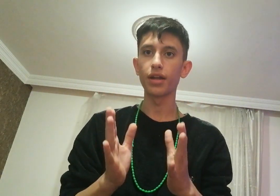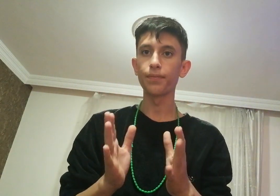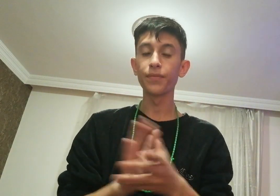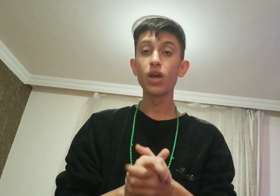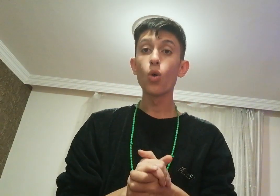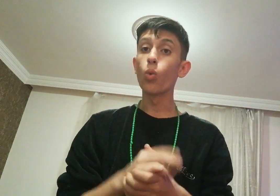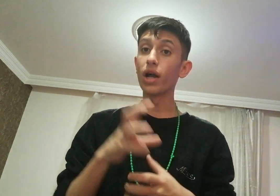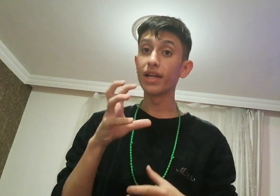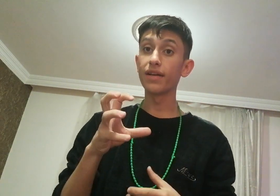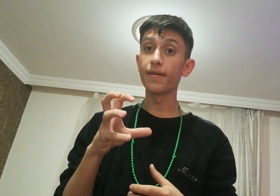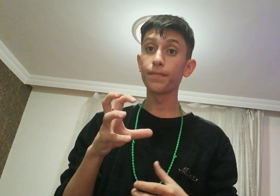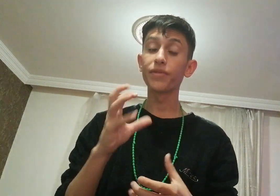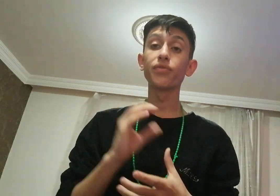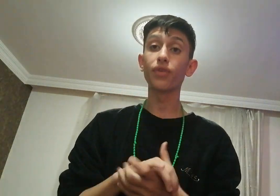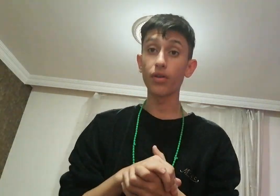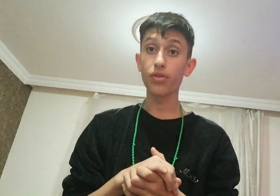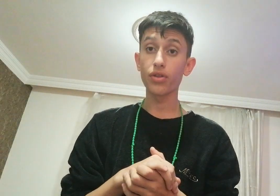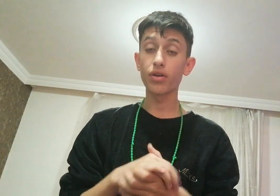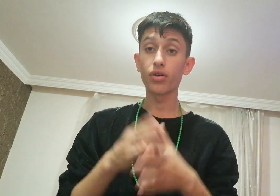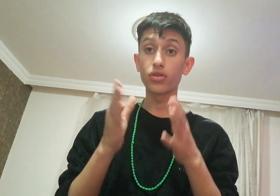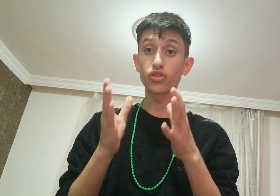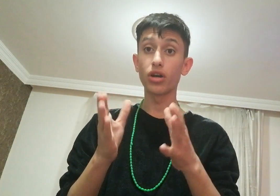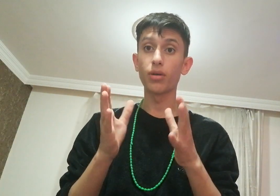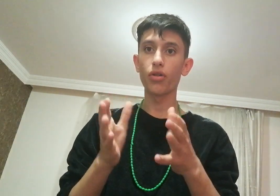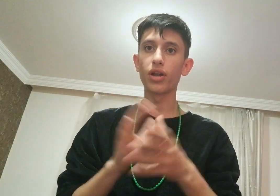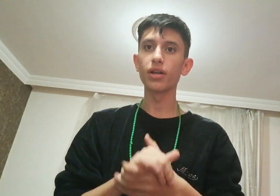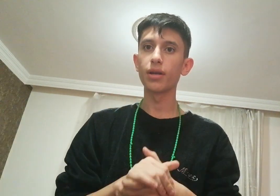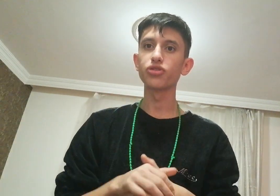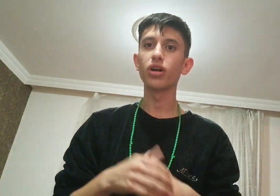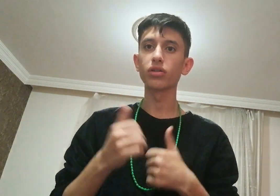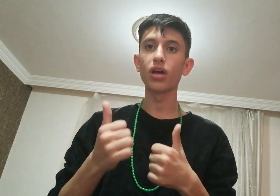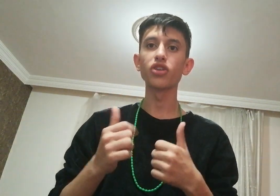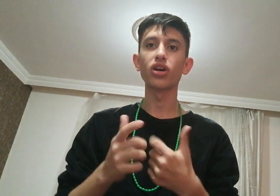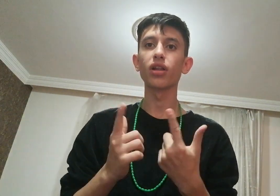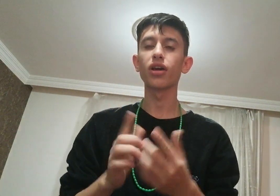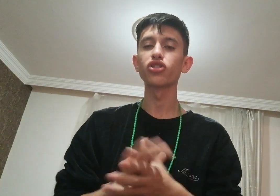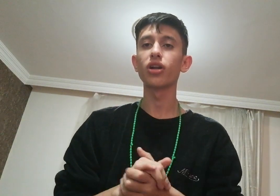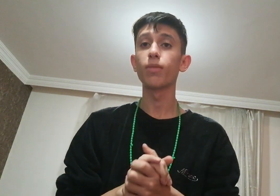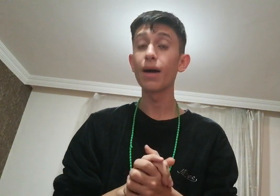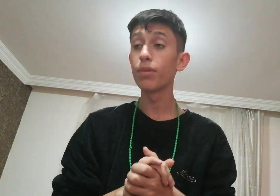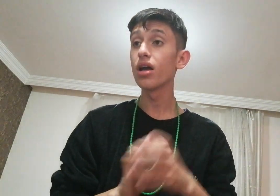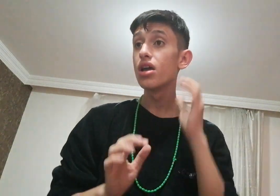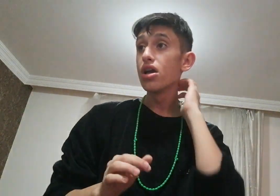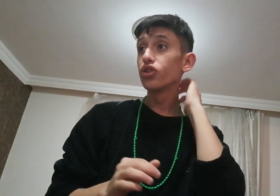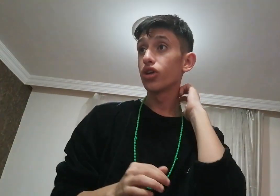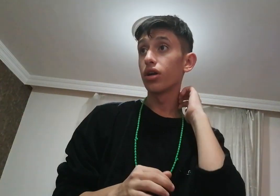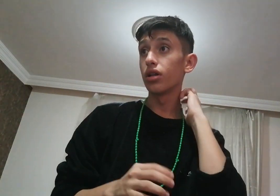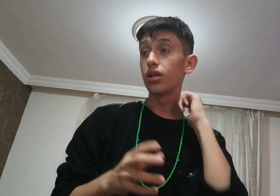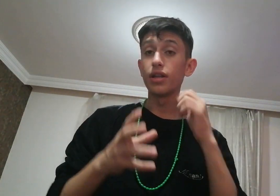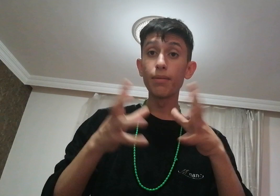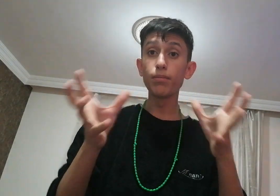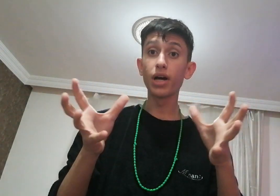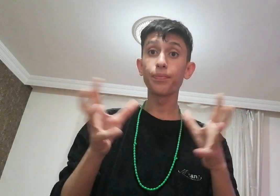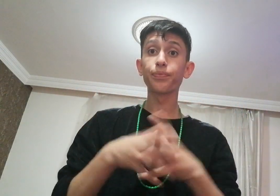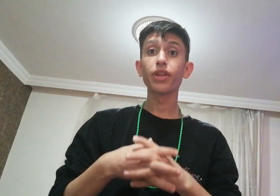الكريم، وعلينا فرض شهر رمضان الكريم، شهر الطاعة، شهر الخير، شهر المحبة، شهر اللمة،